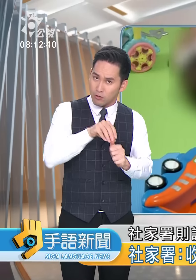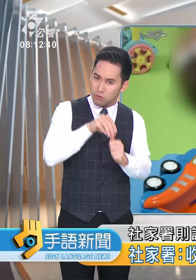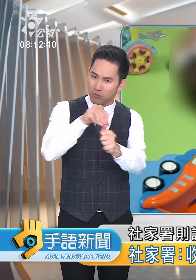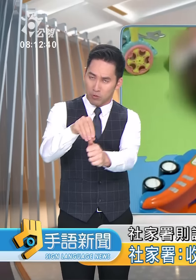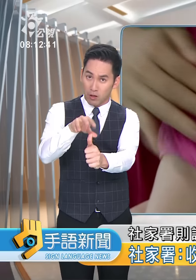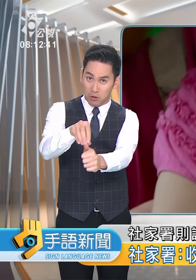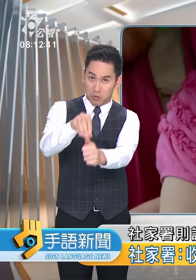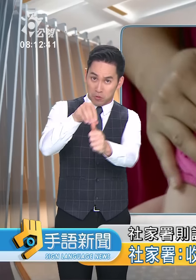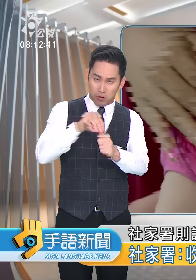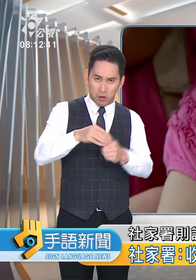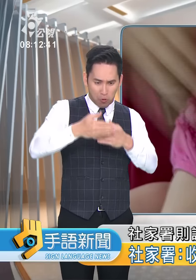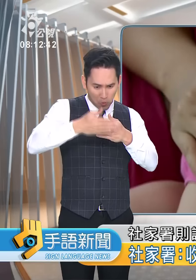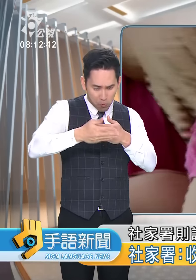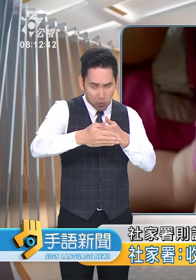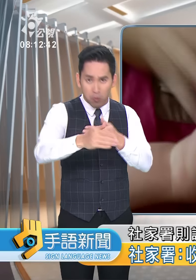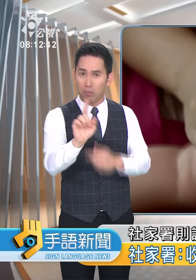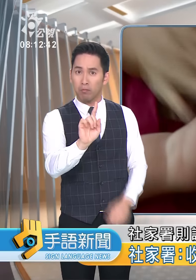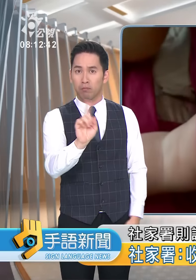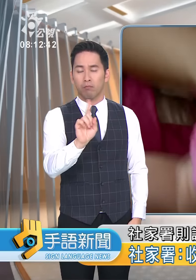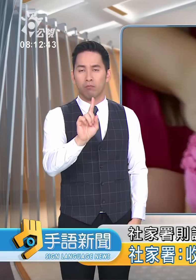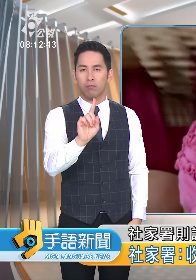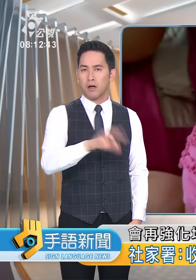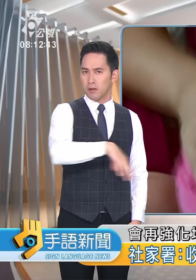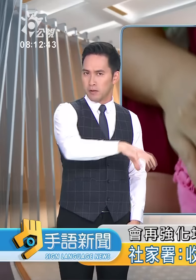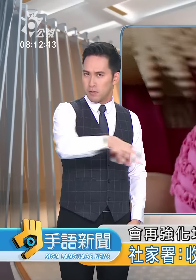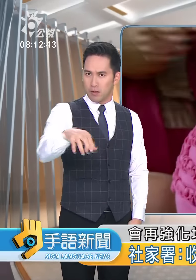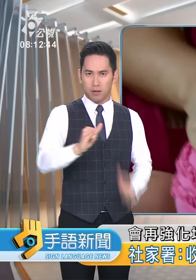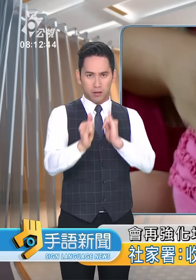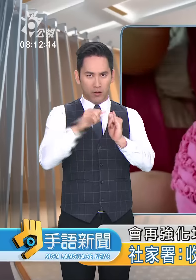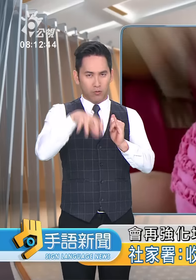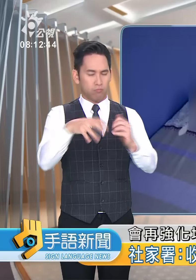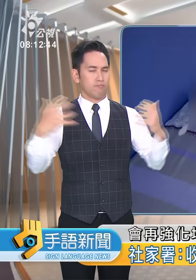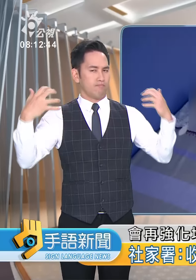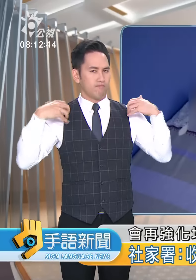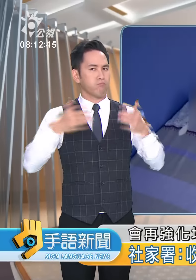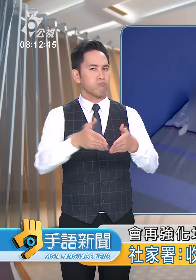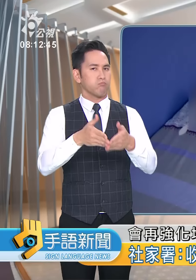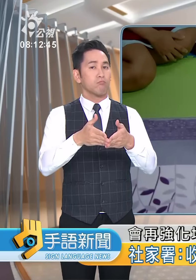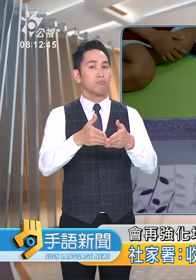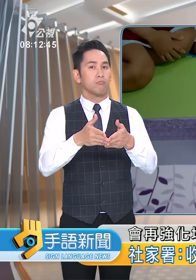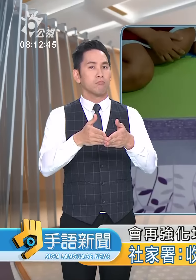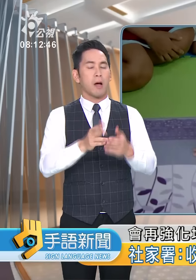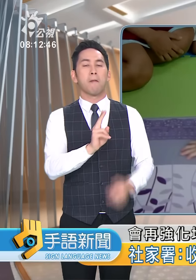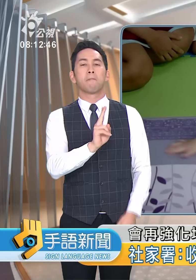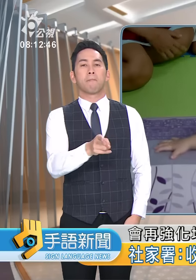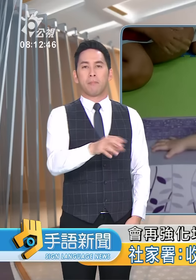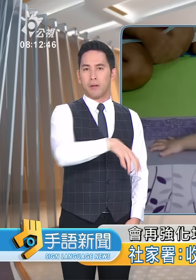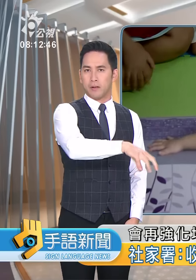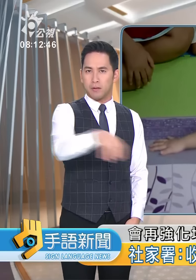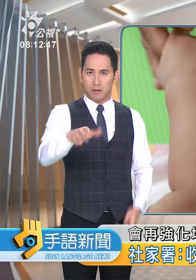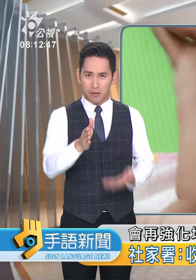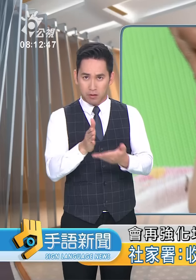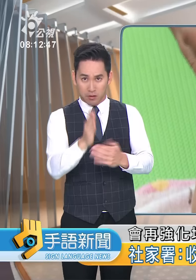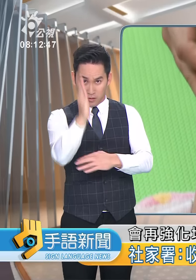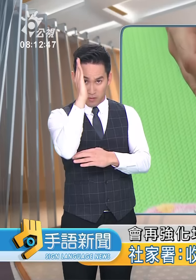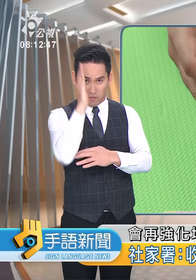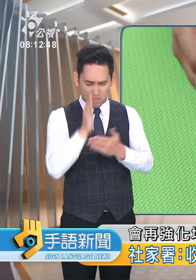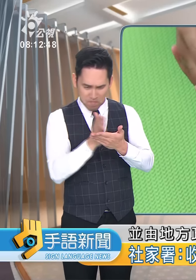在收出养儿童方面，会在强化地方的社政主管机关角色，并由